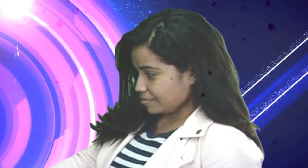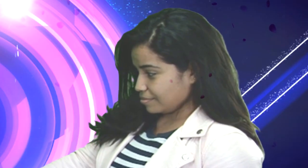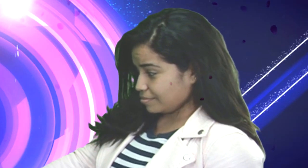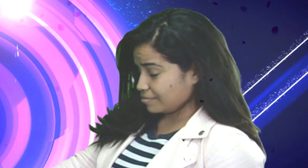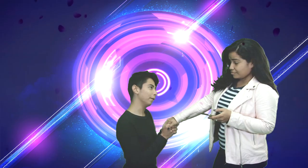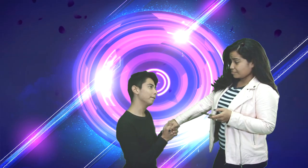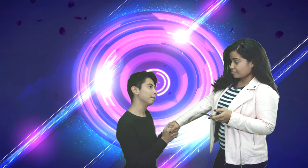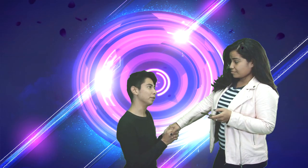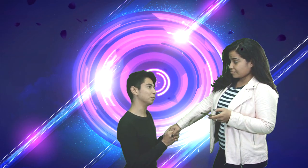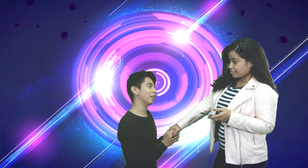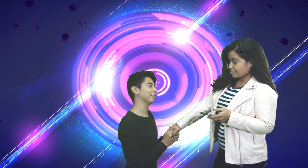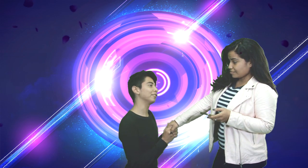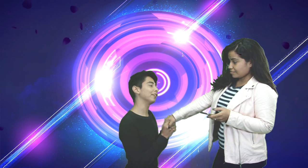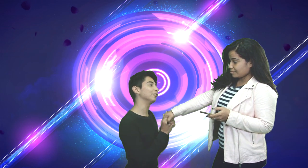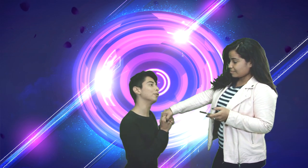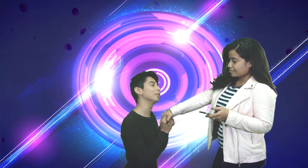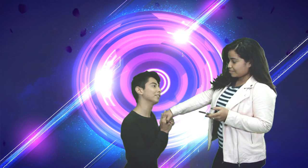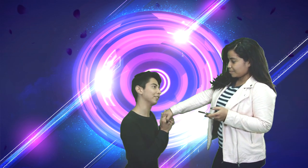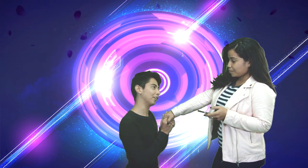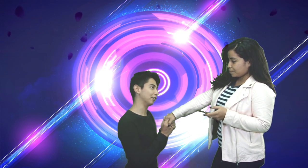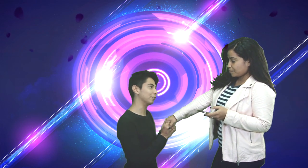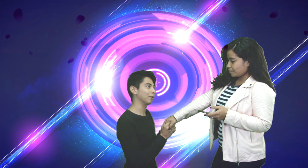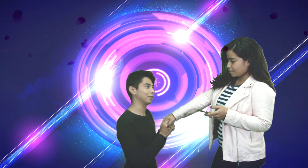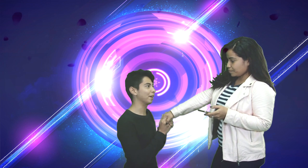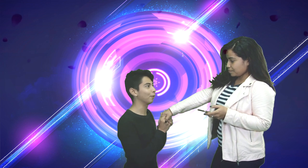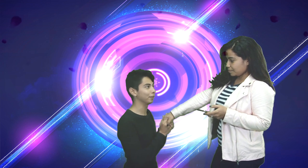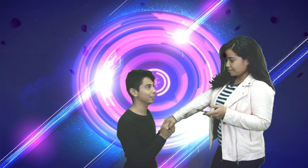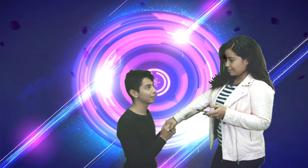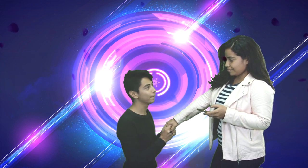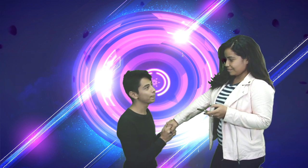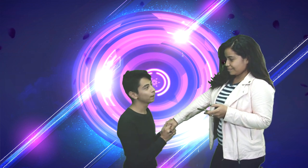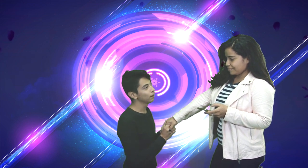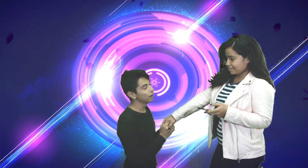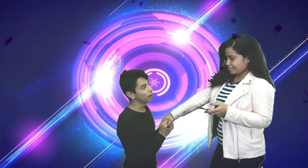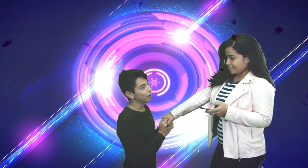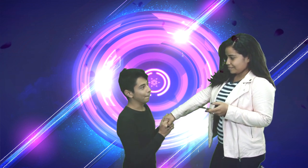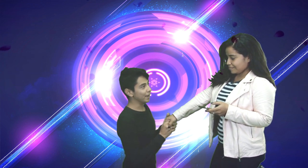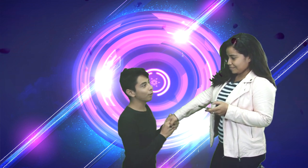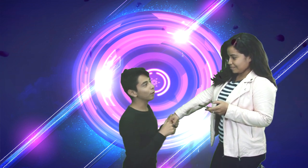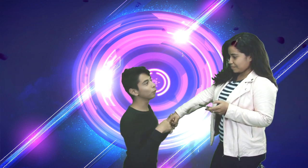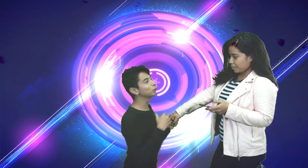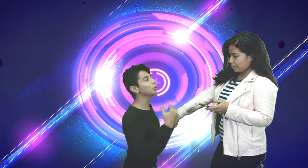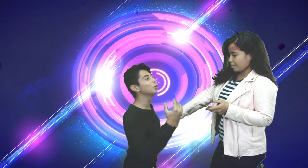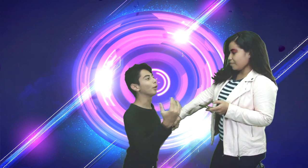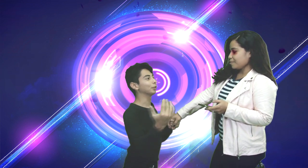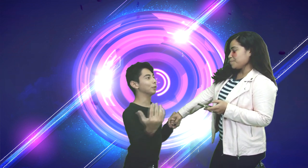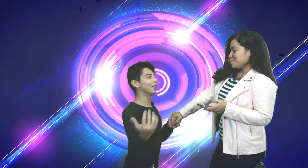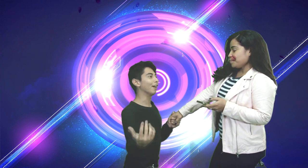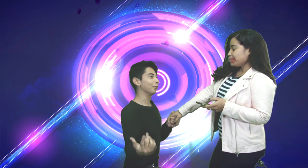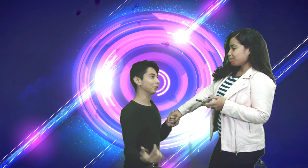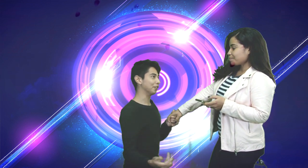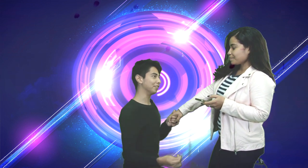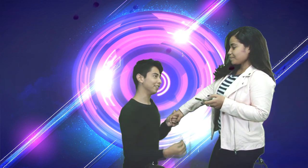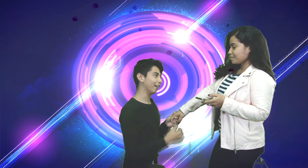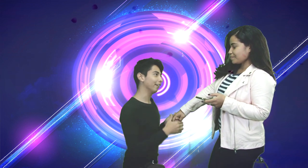pido mis buenas intenciones hacia el fin son las mejores veo el futuro a tu lado center